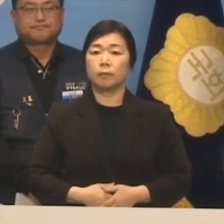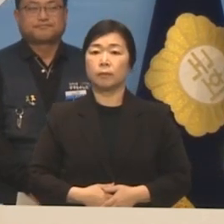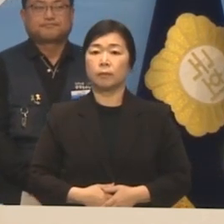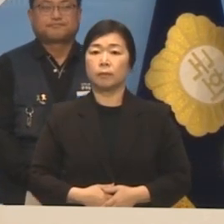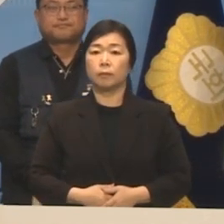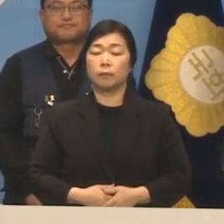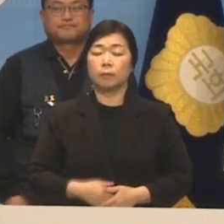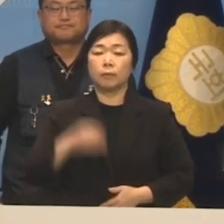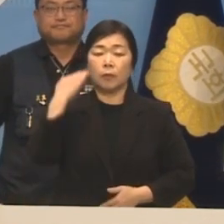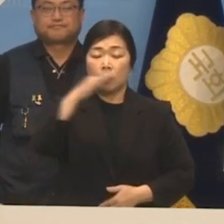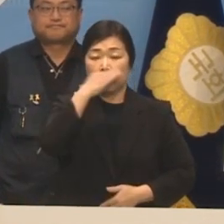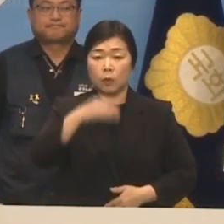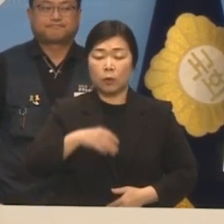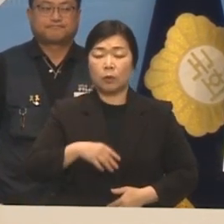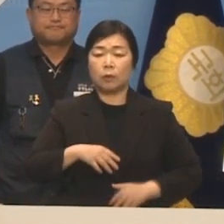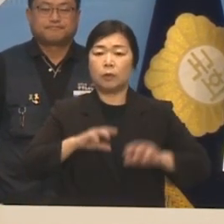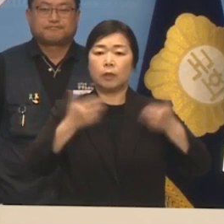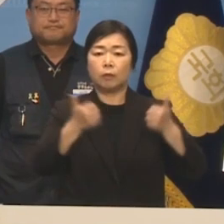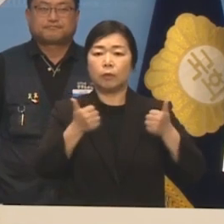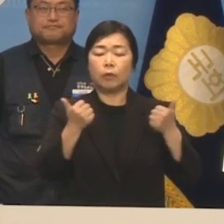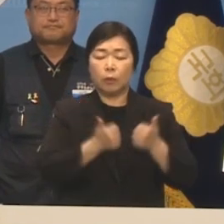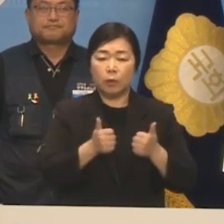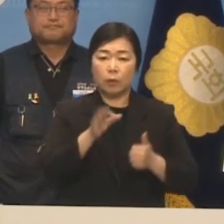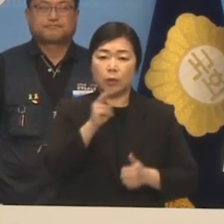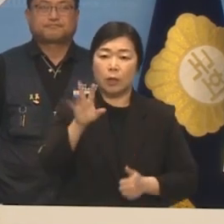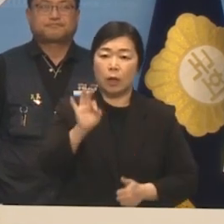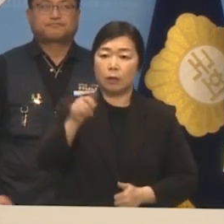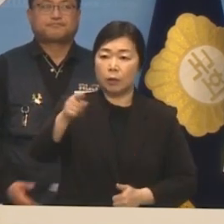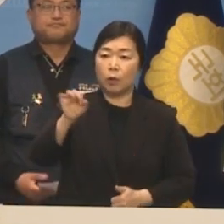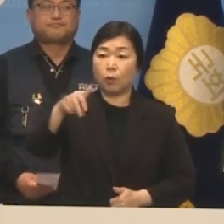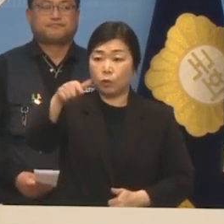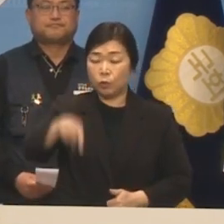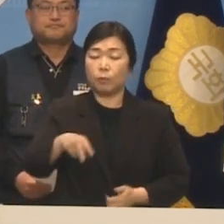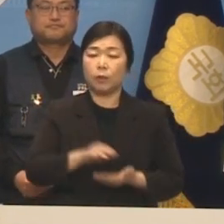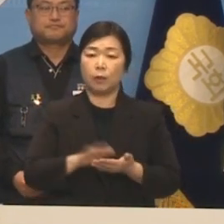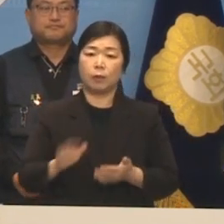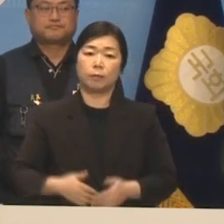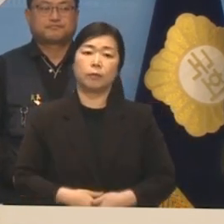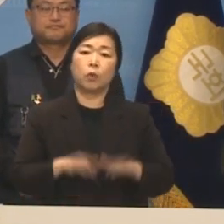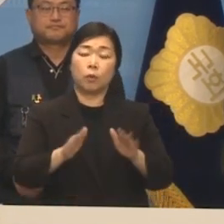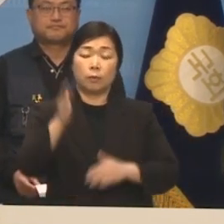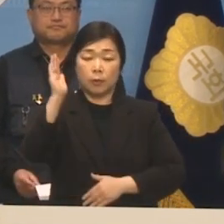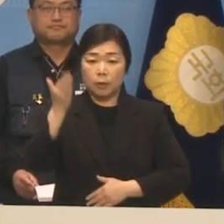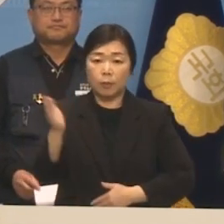네, 녹색정의당 국회의원 양경규입니다. 오늘 기자에게는